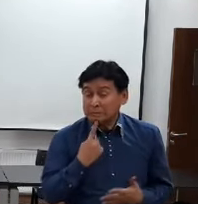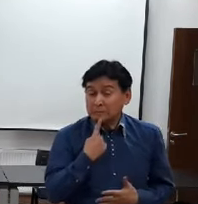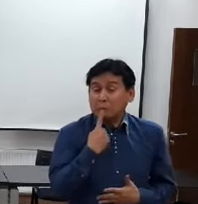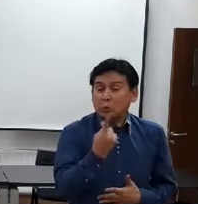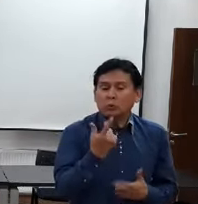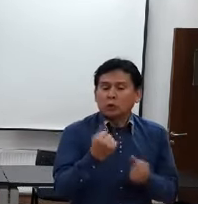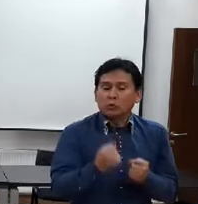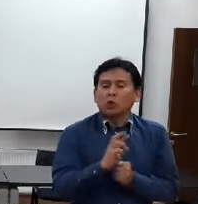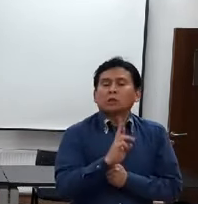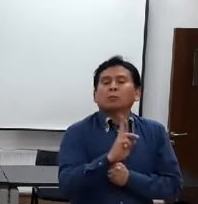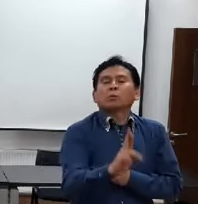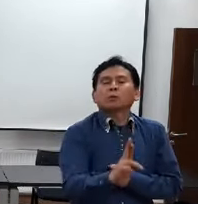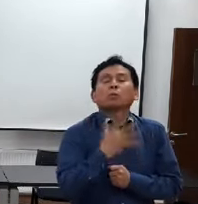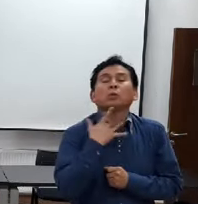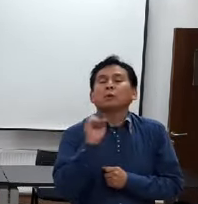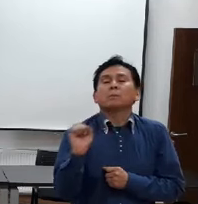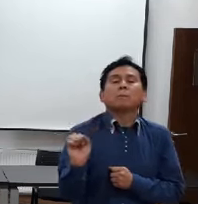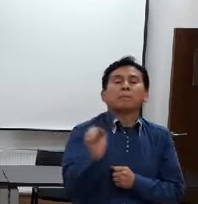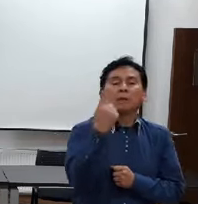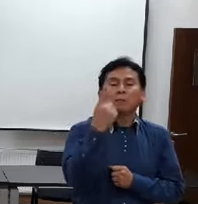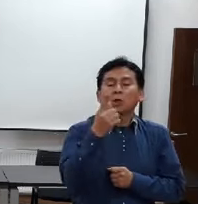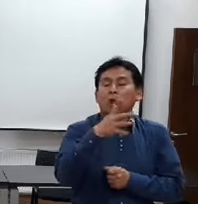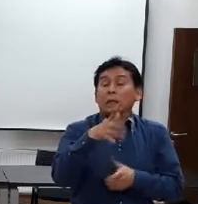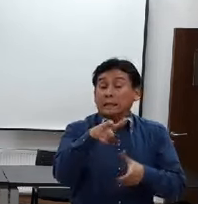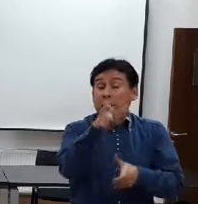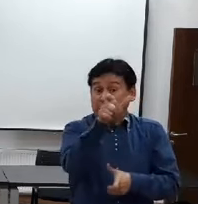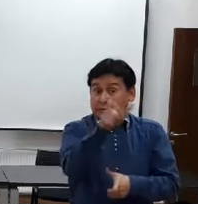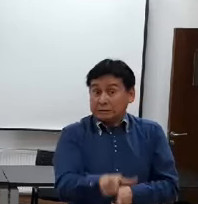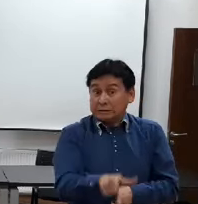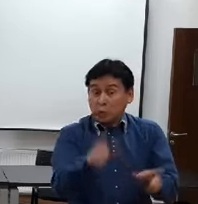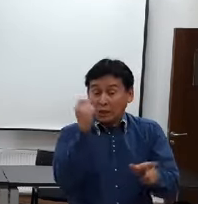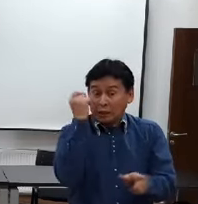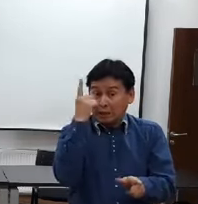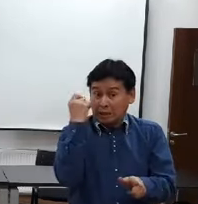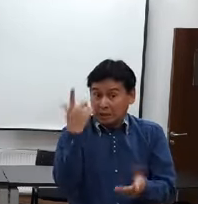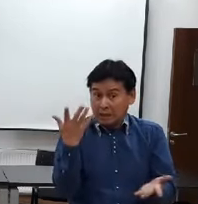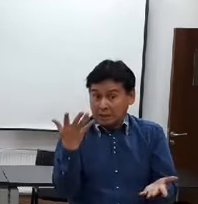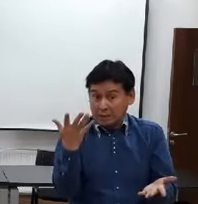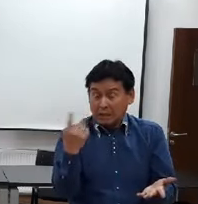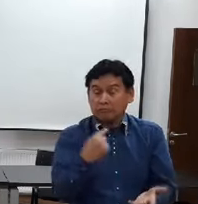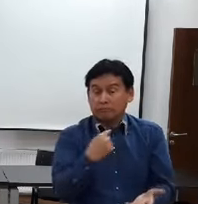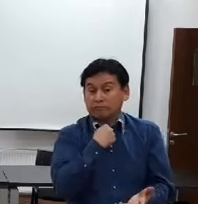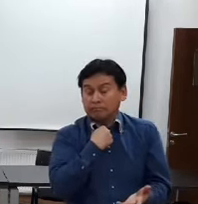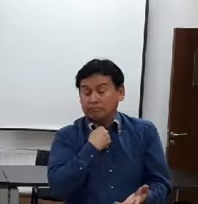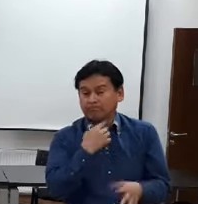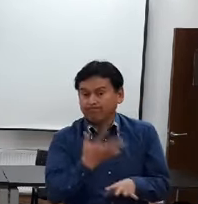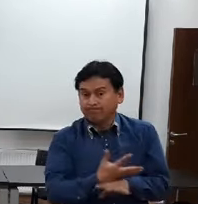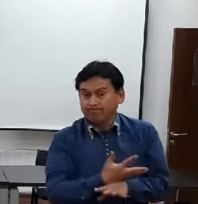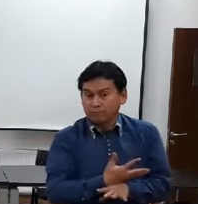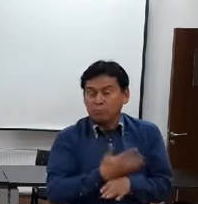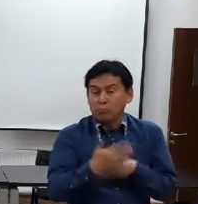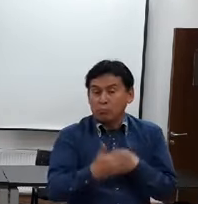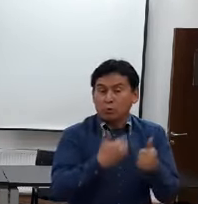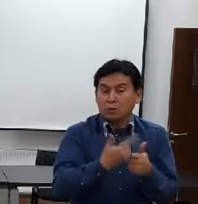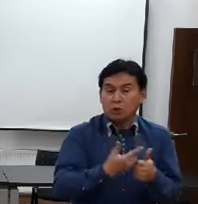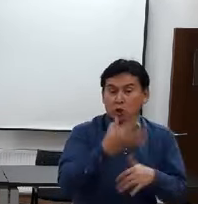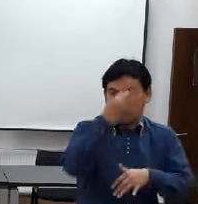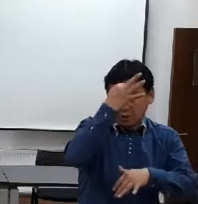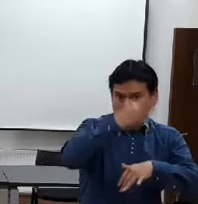yo no la puedo contestar porque primero es una condición que usted entenderá afecta el proceso clínico